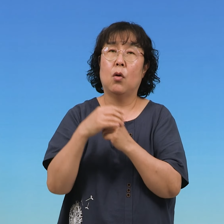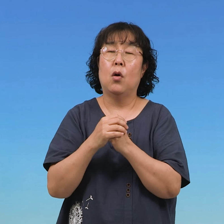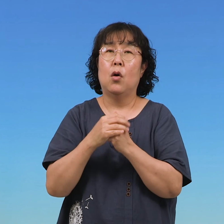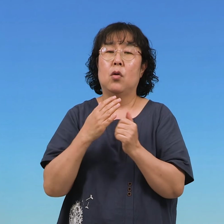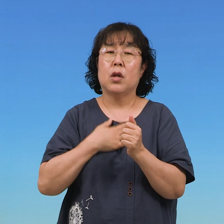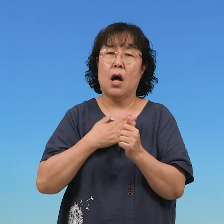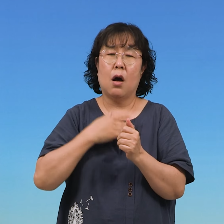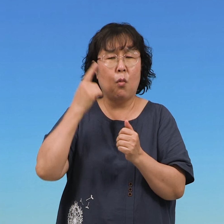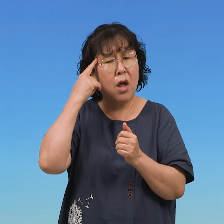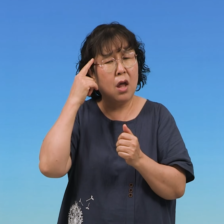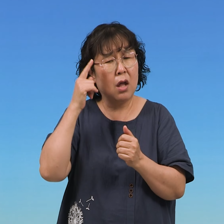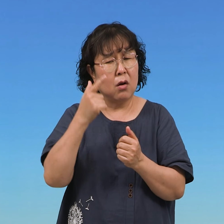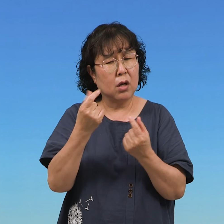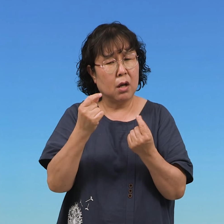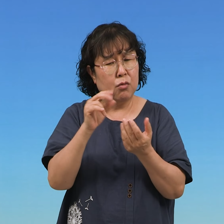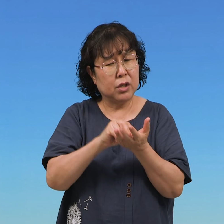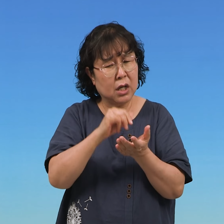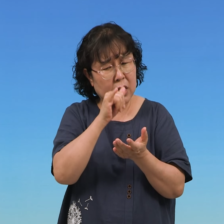이런 문제가 있나?